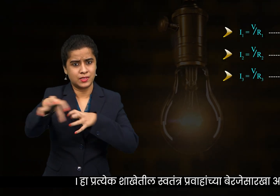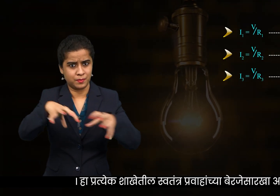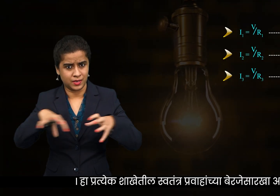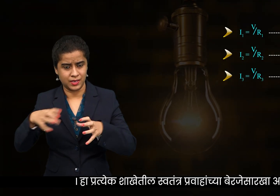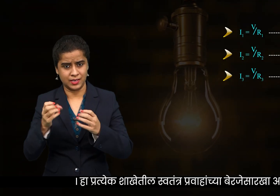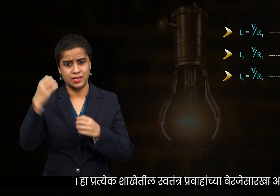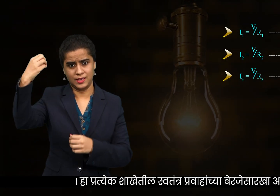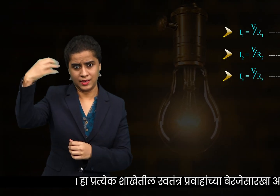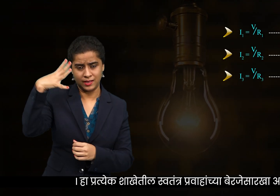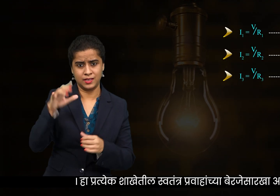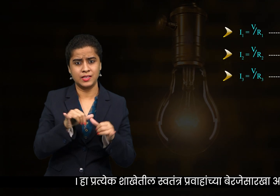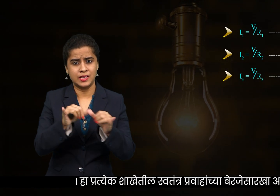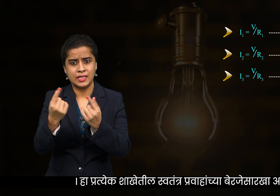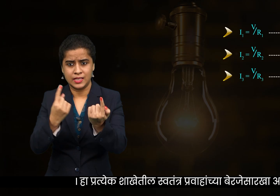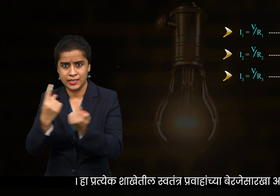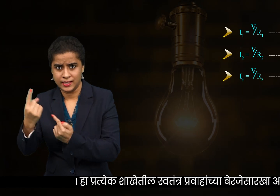असतो.